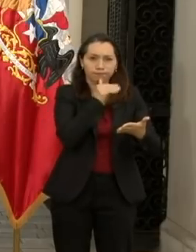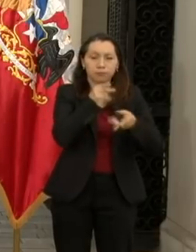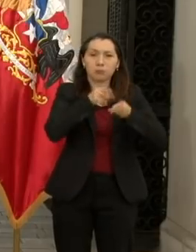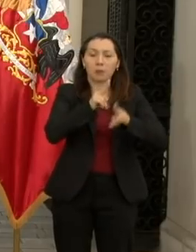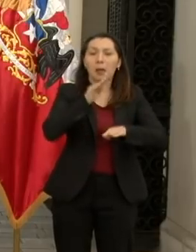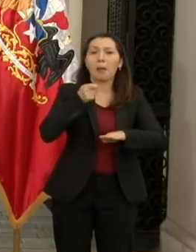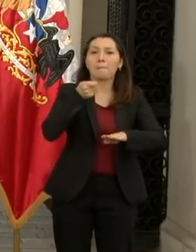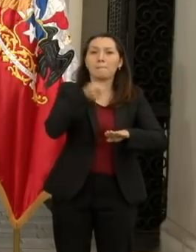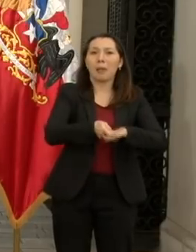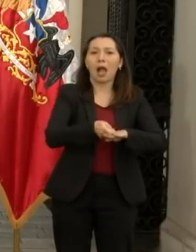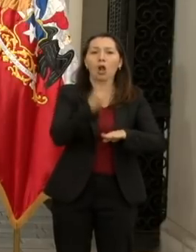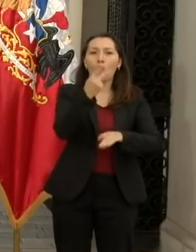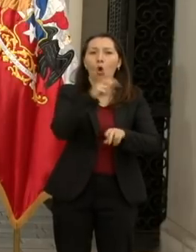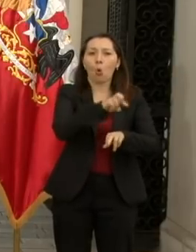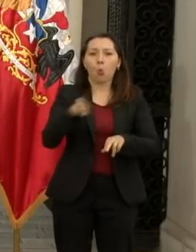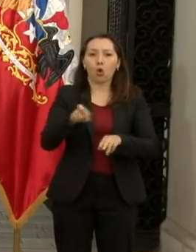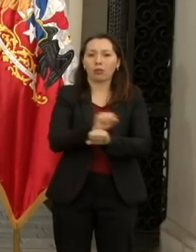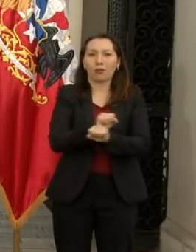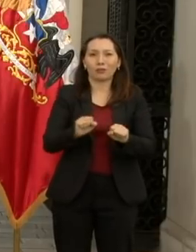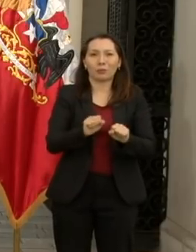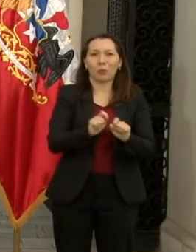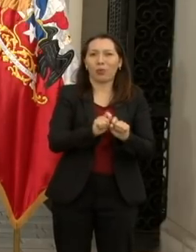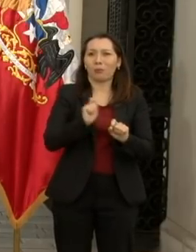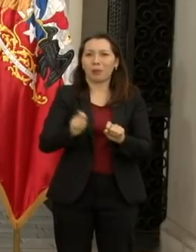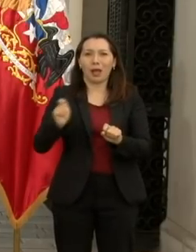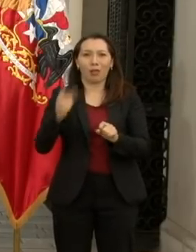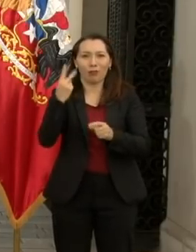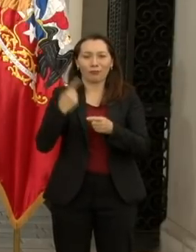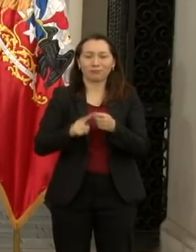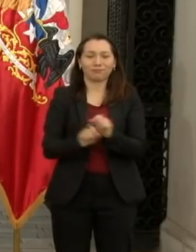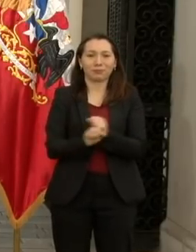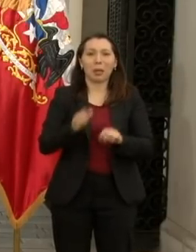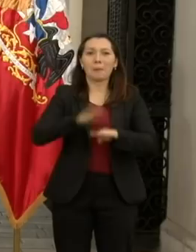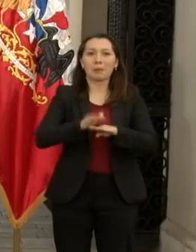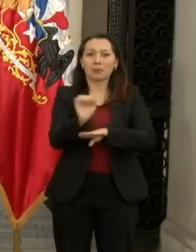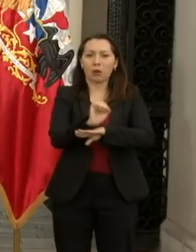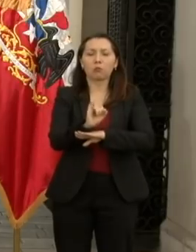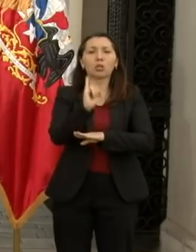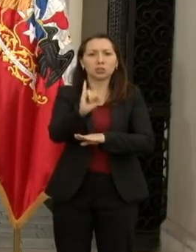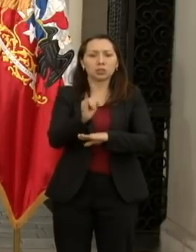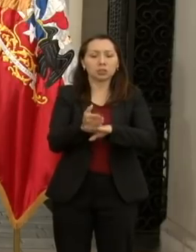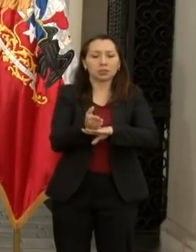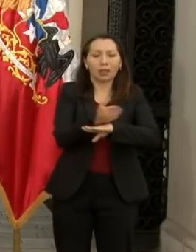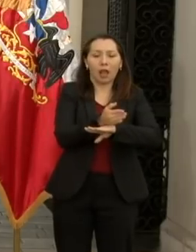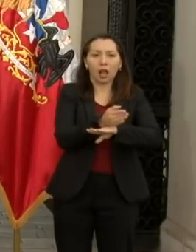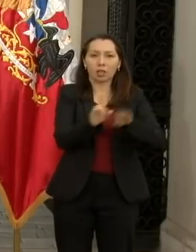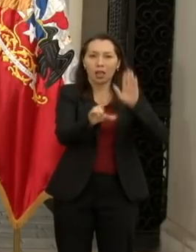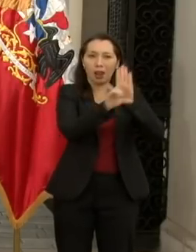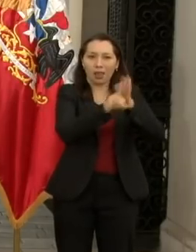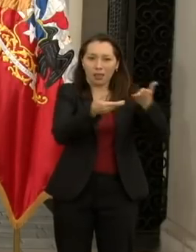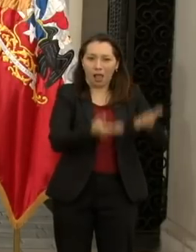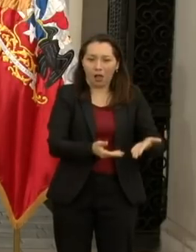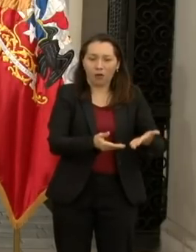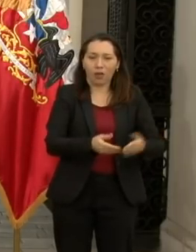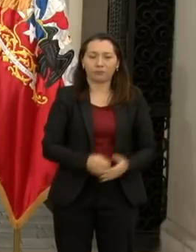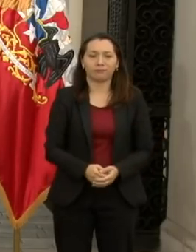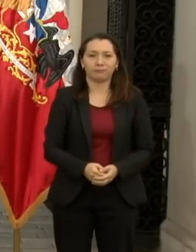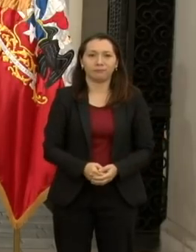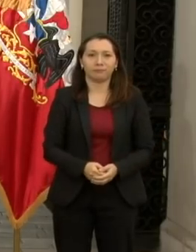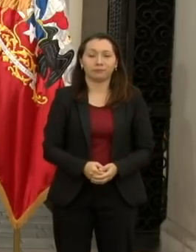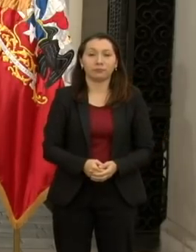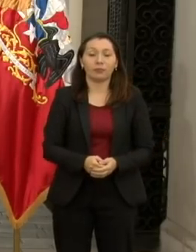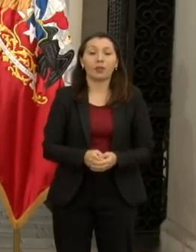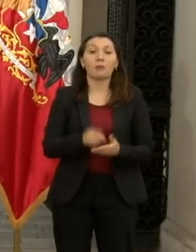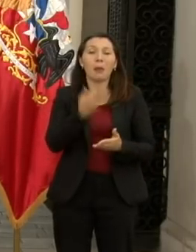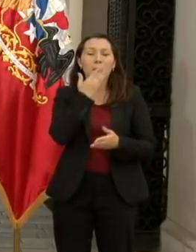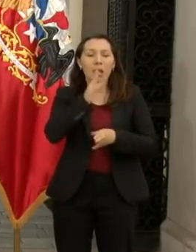el pago en 2 cuotas del permiso de circulación, como sí lo contempla la legislación vigente.